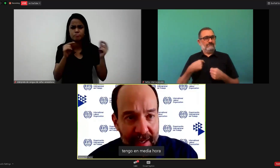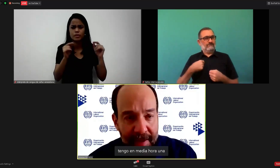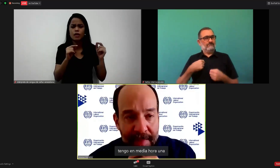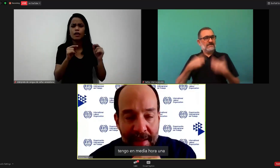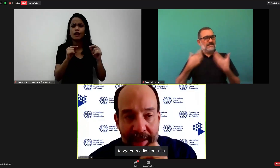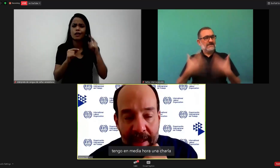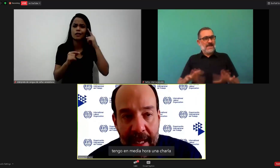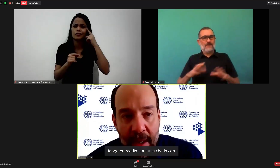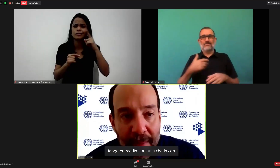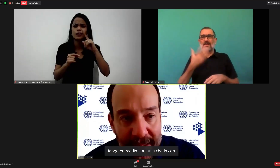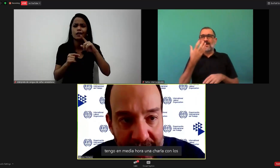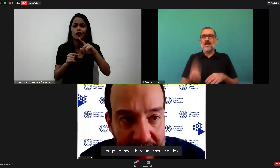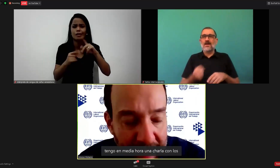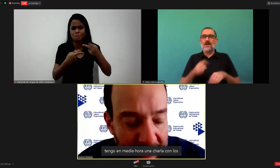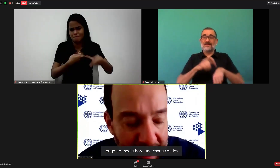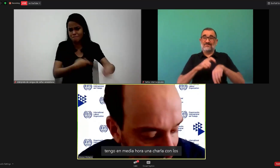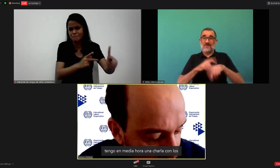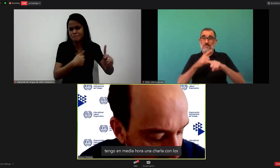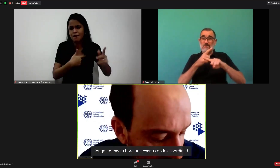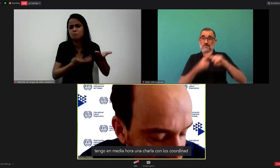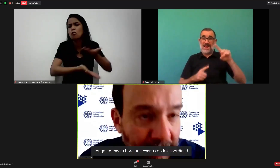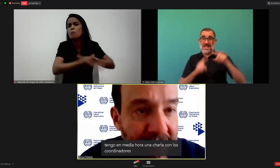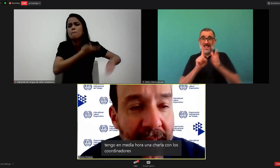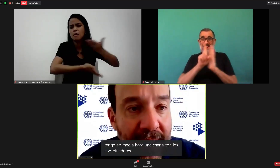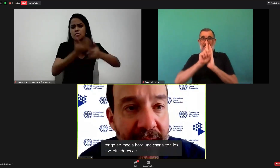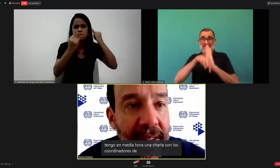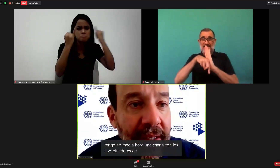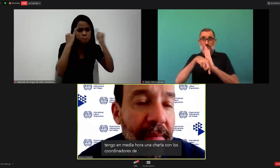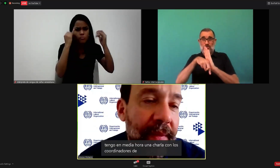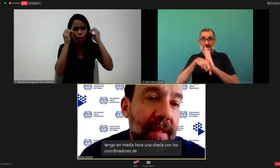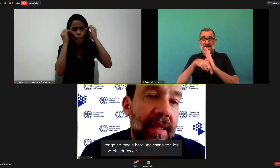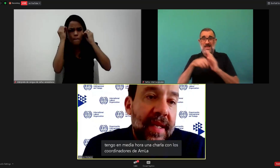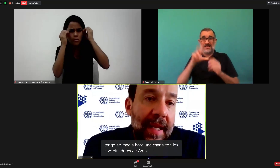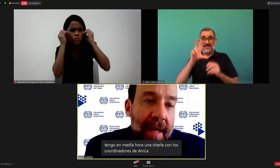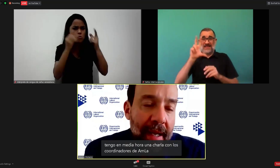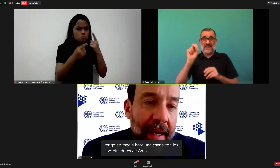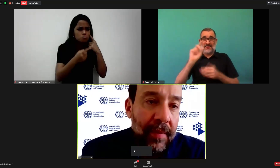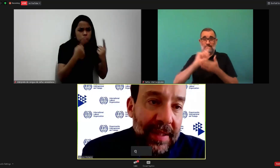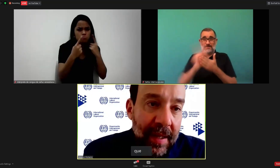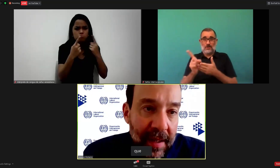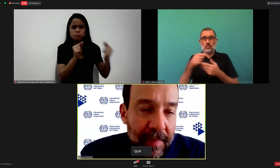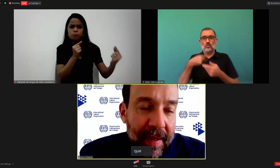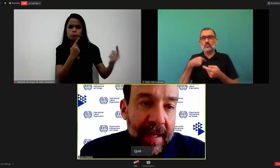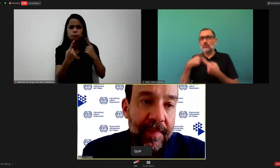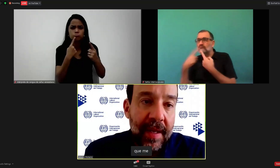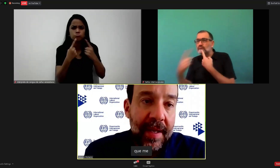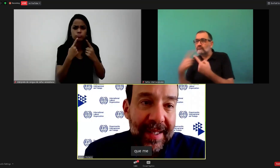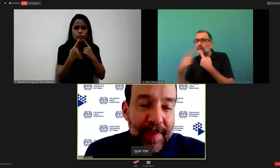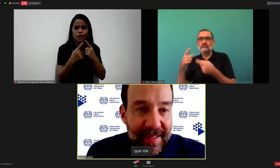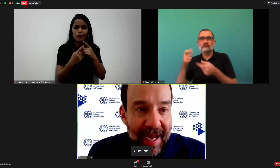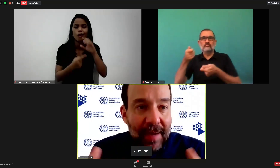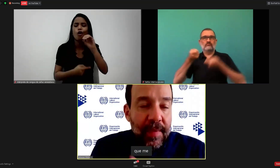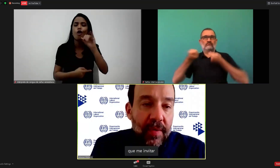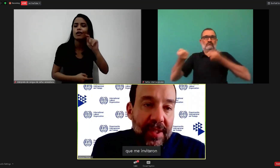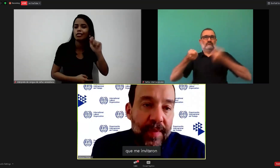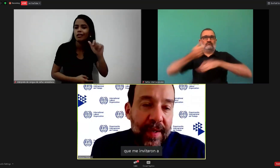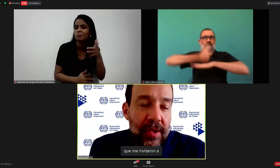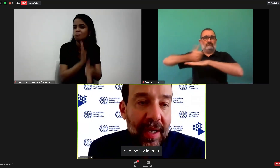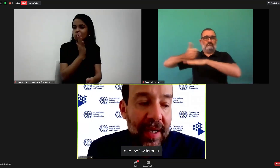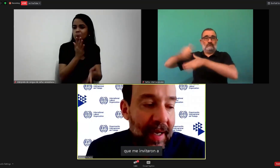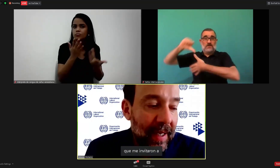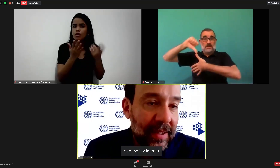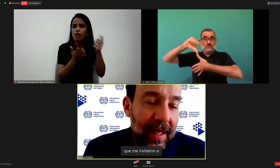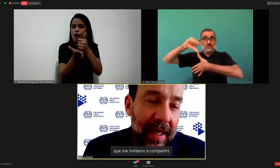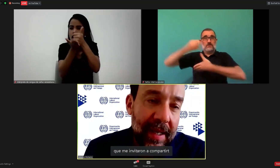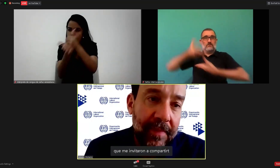Me invitaron para compartir las herramientas, ¿no? que tiene la OIT, ¿no? En especial con